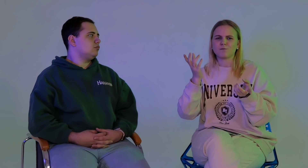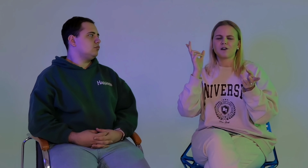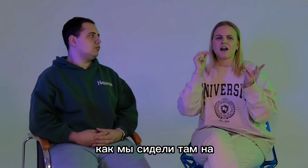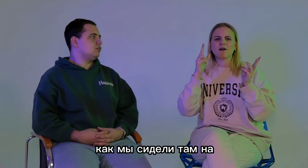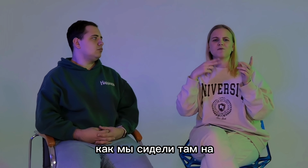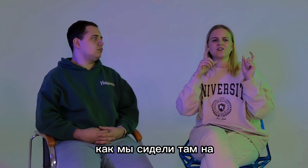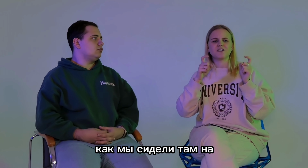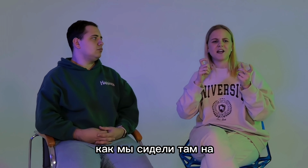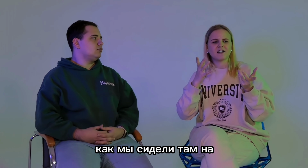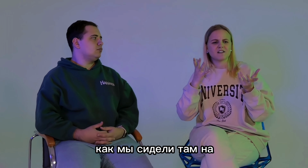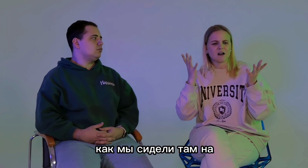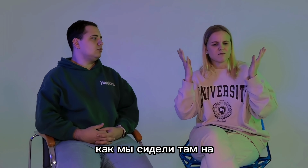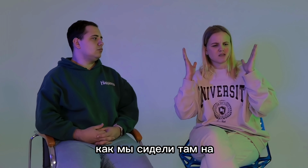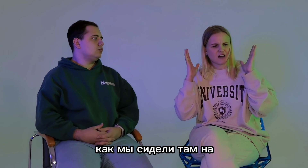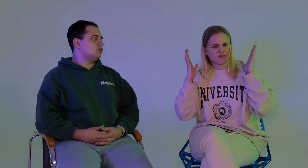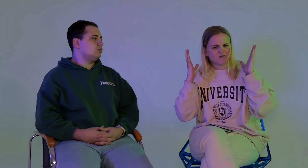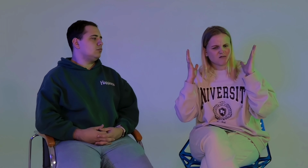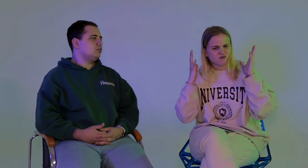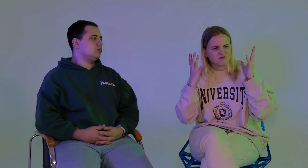ругались, как мы сидели там, не знаю,